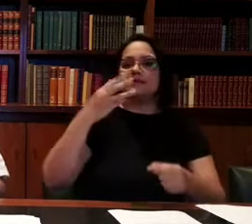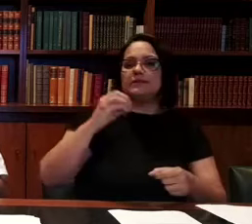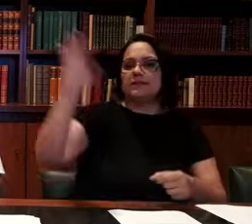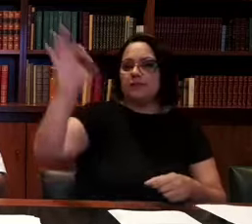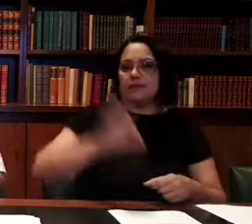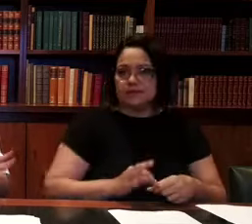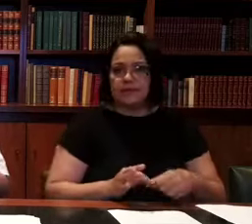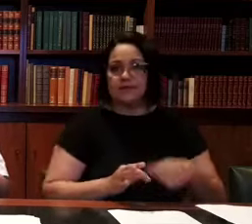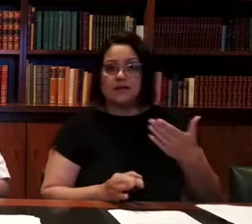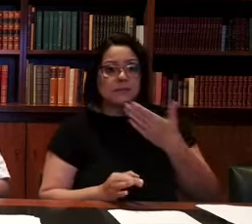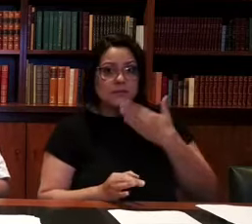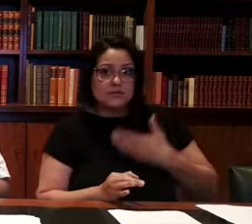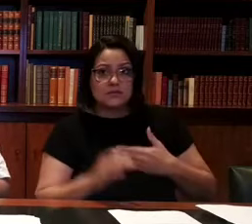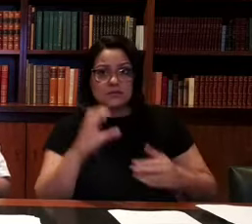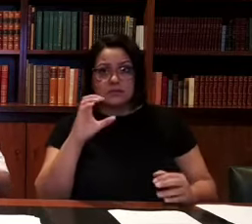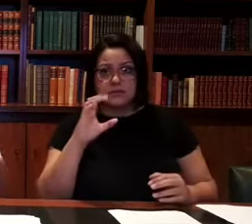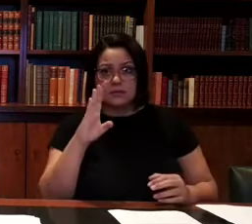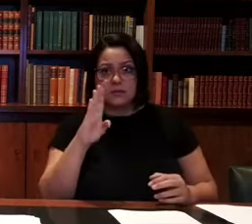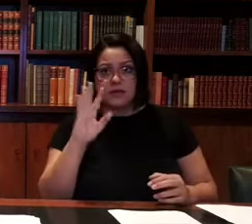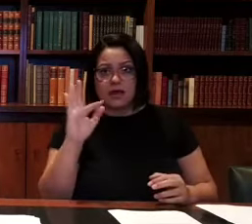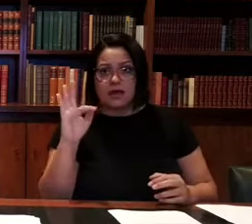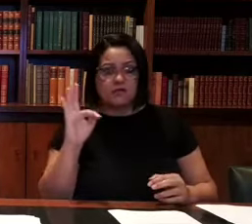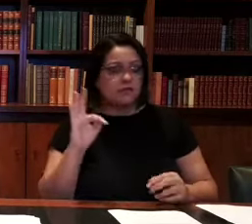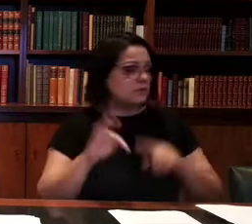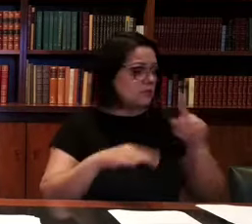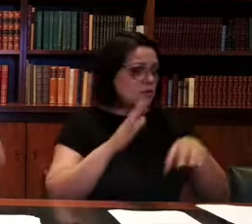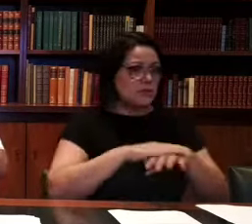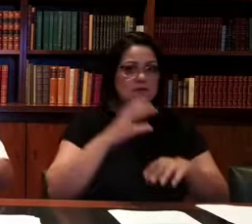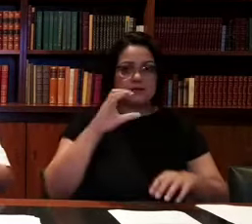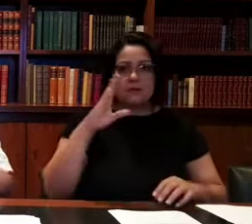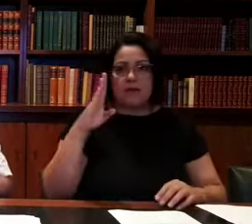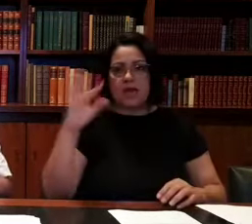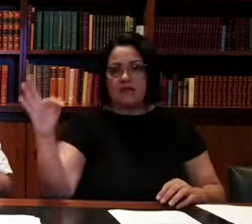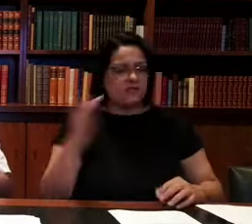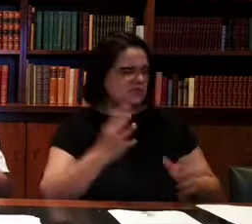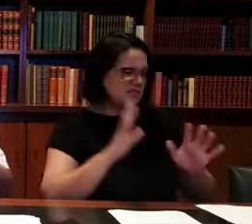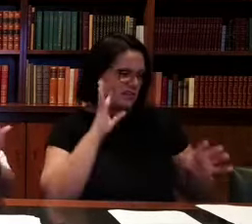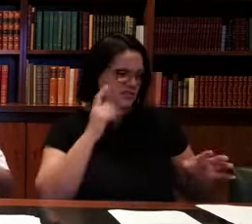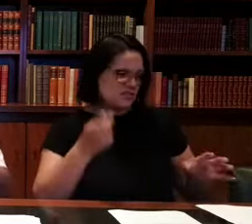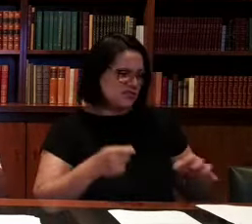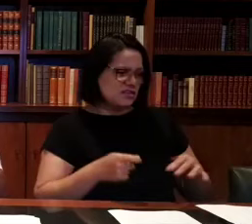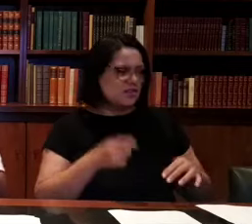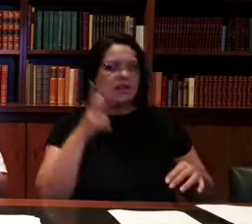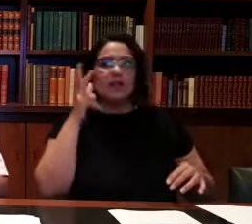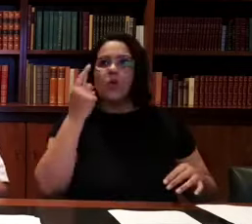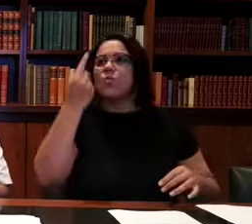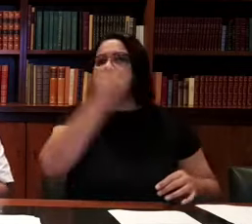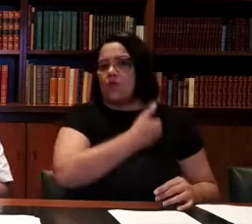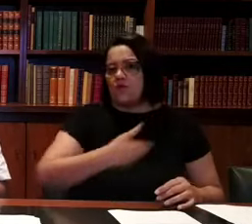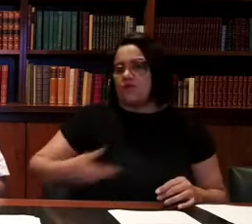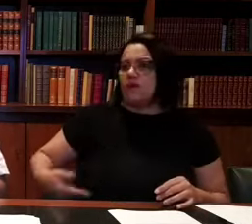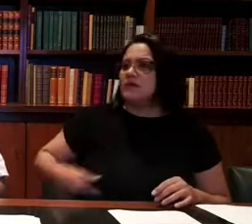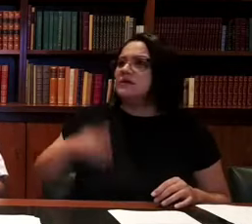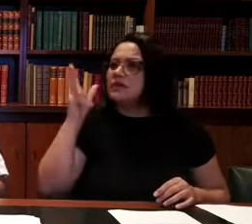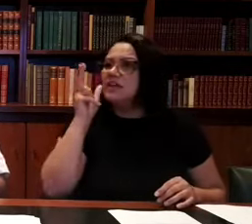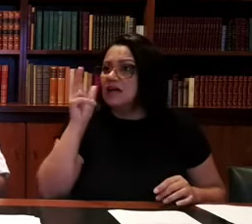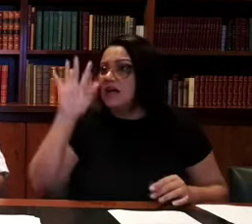depois que que nos pediu foi a CBF e depois resolveram a própria CBF resolveu ouvindo o Governador aí